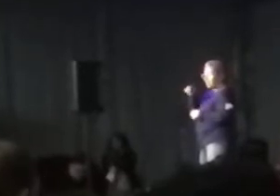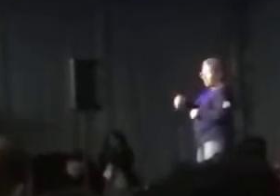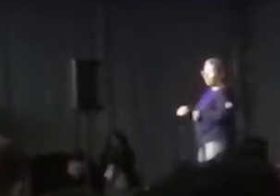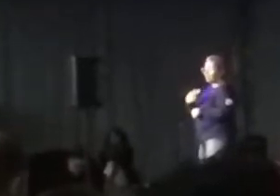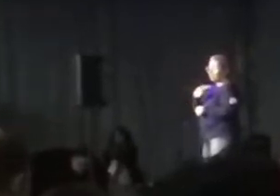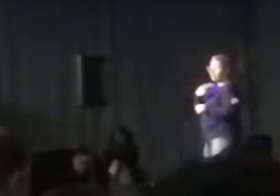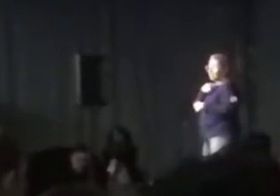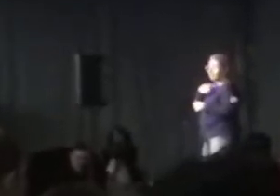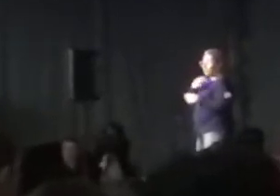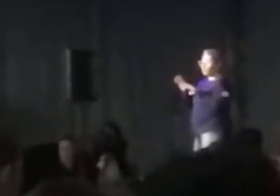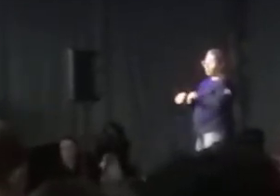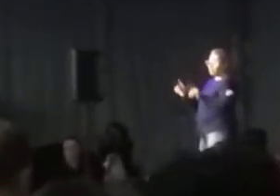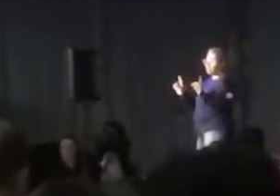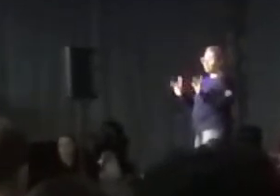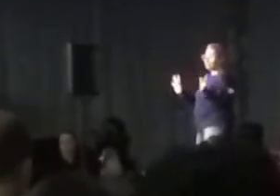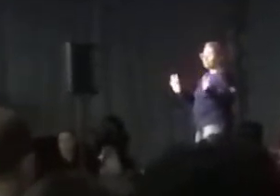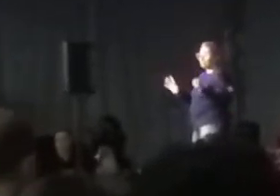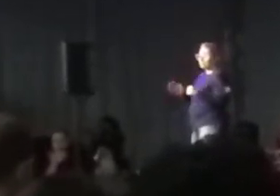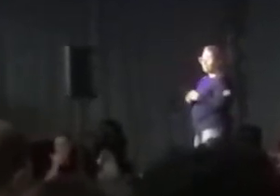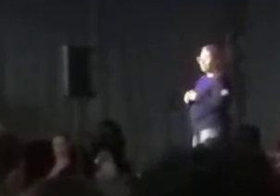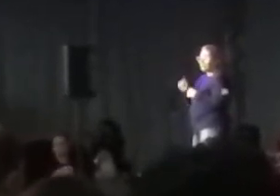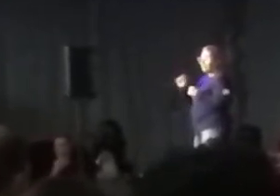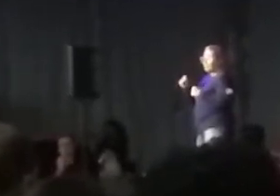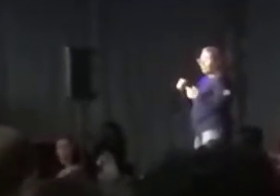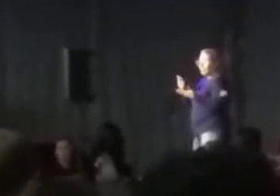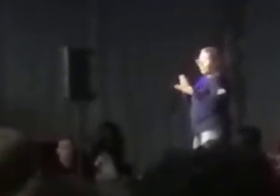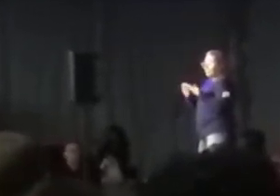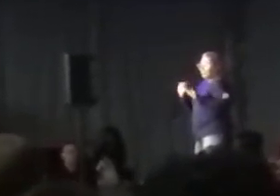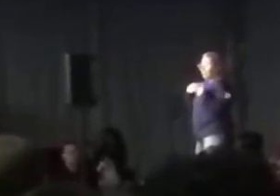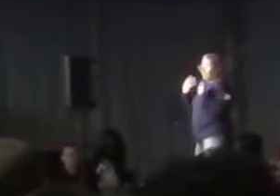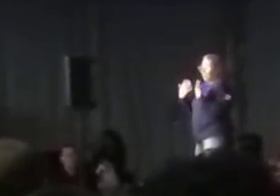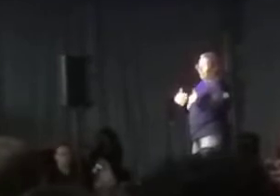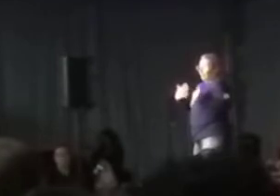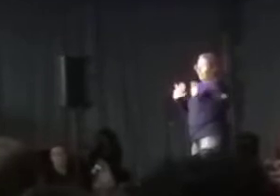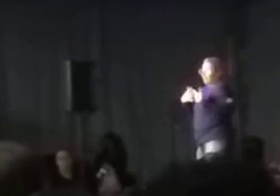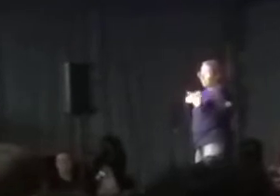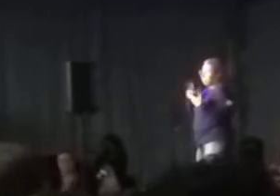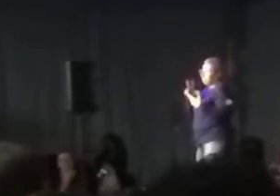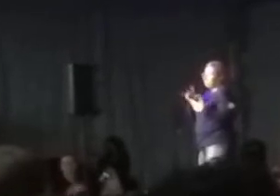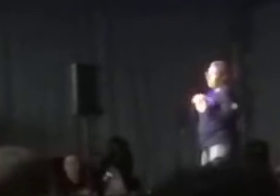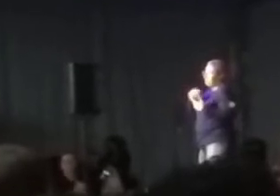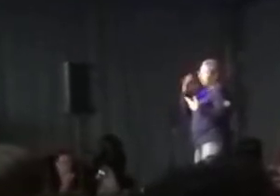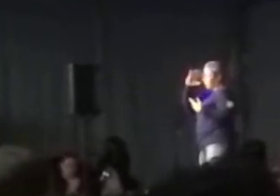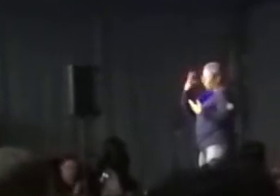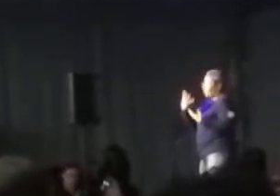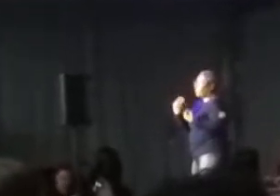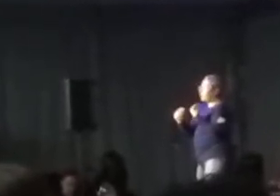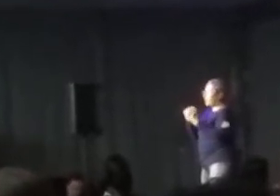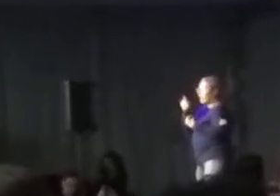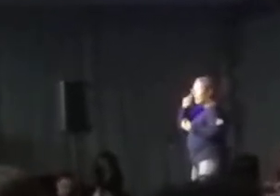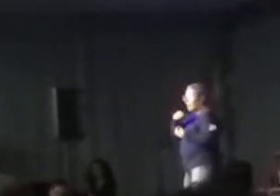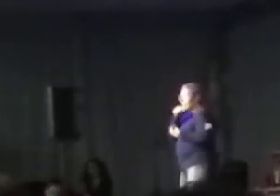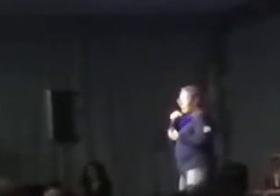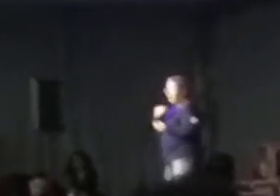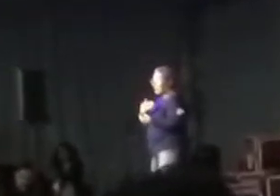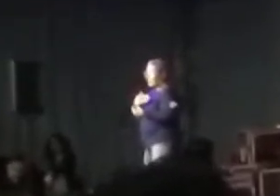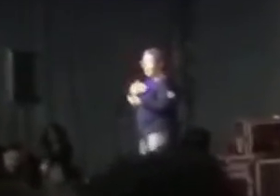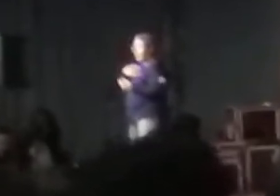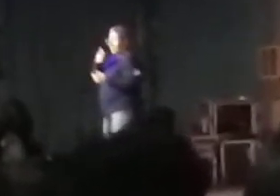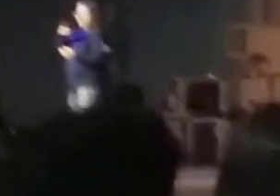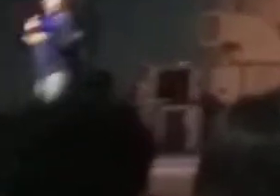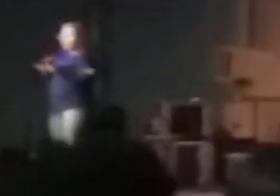mais. Então, você perde o ar, porque assim, vamos combinar que a mãe do rapaz não matou a pessoa,